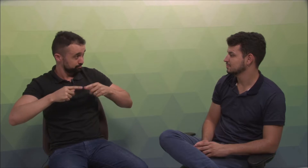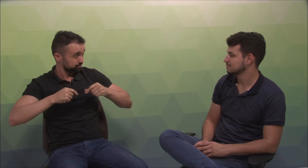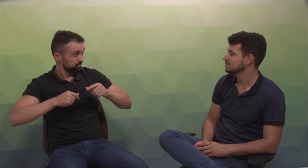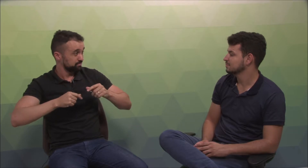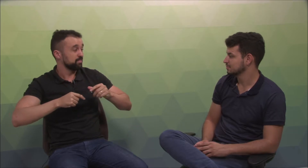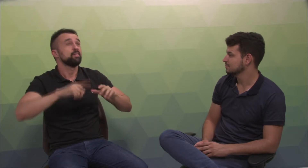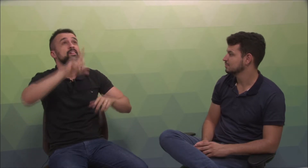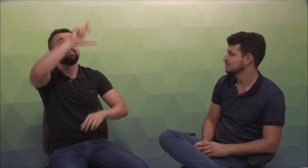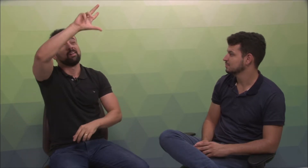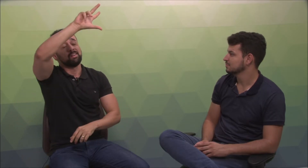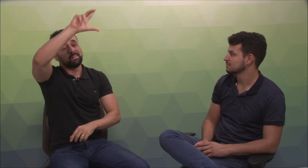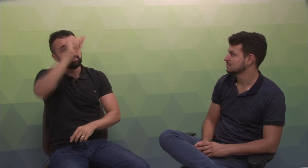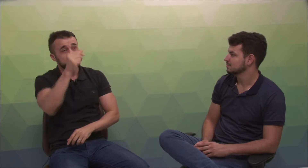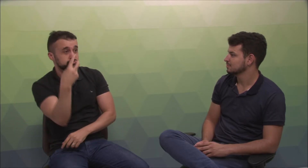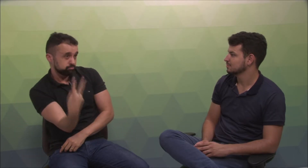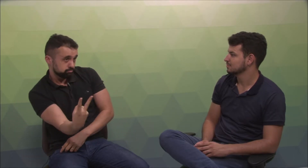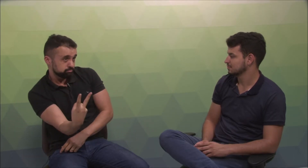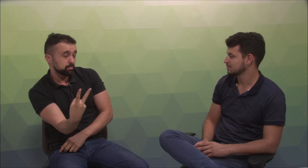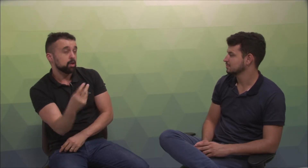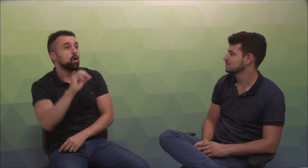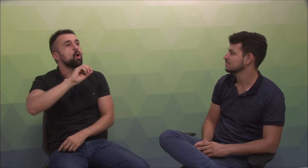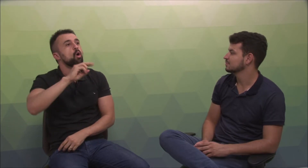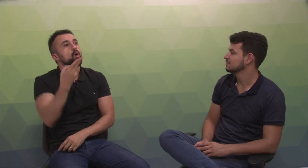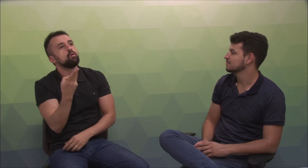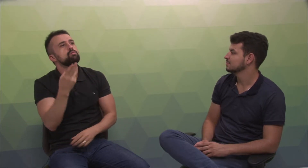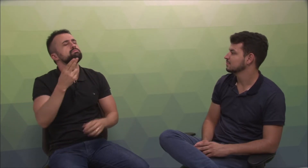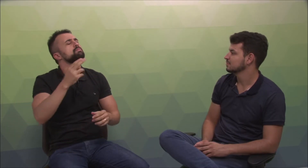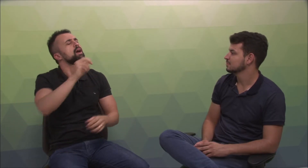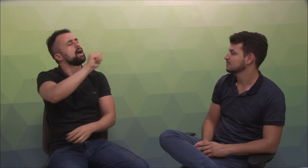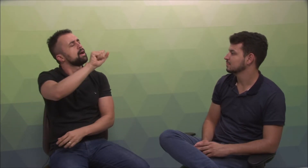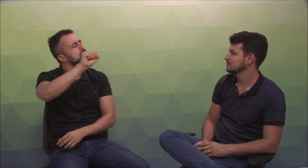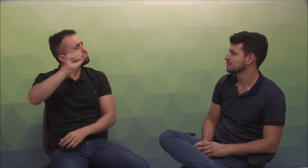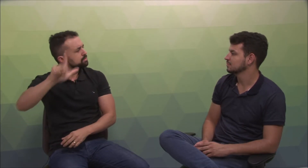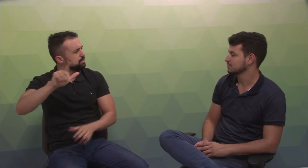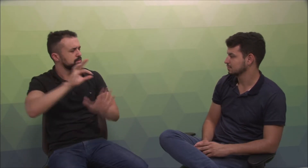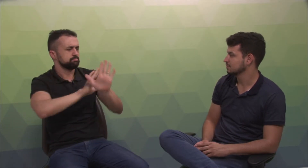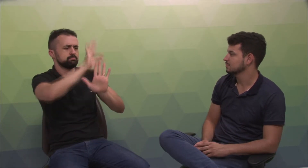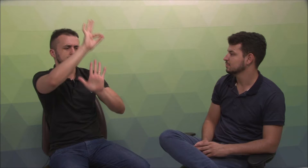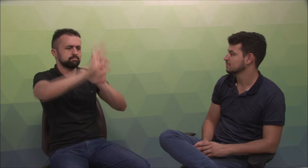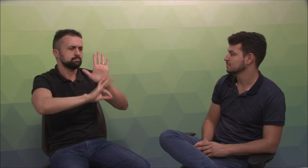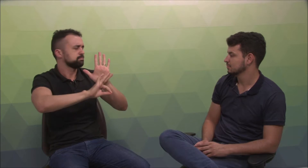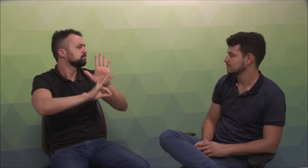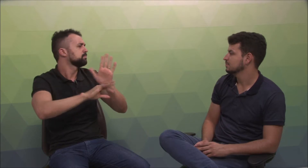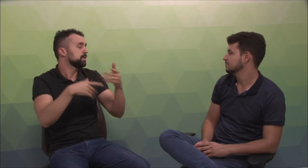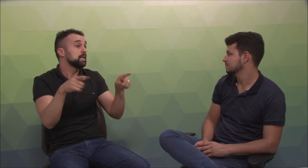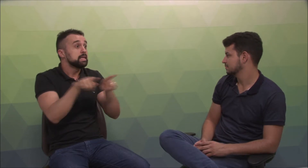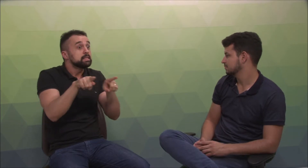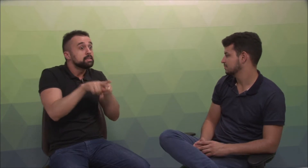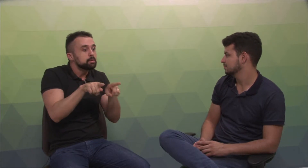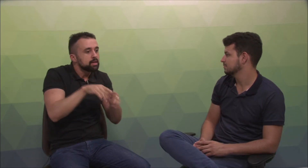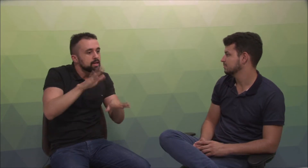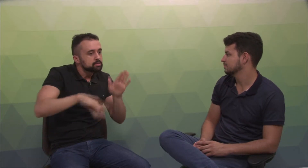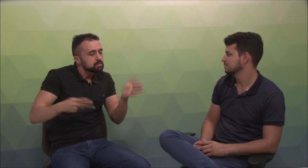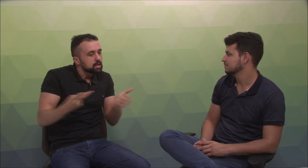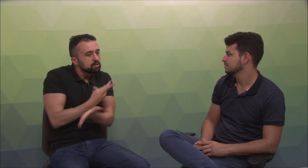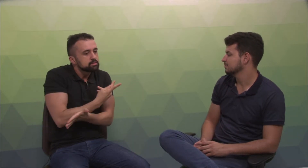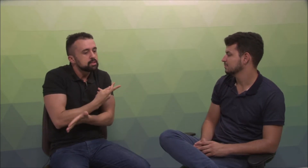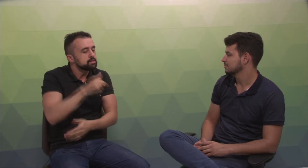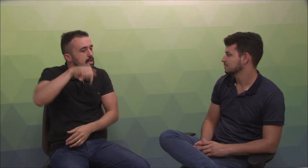Em língua de sinais japonesa, em ASL. Inclusive, cada